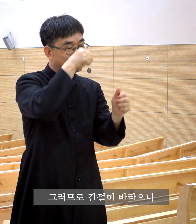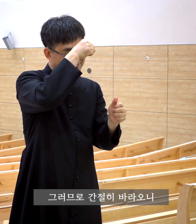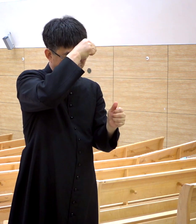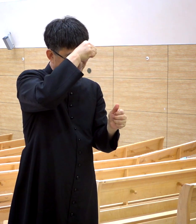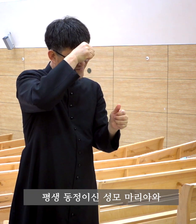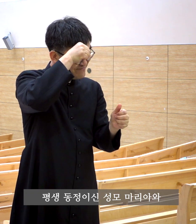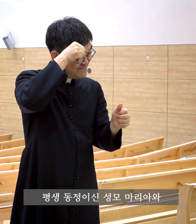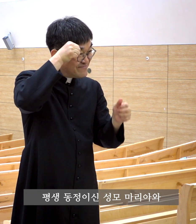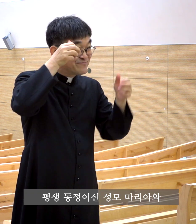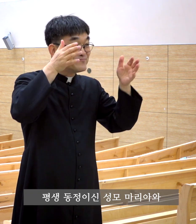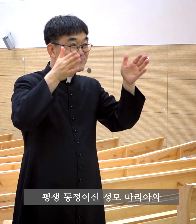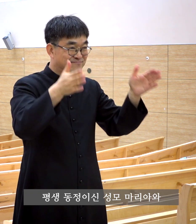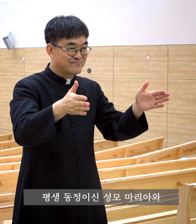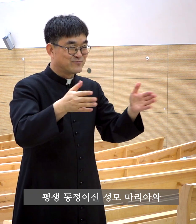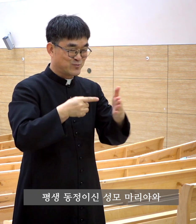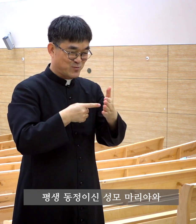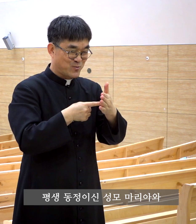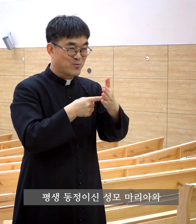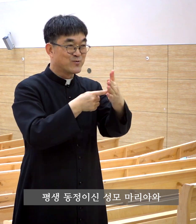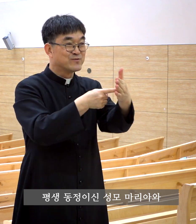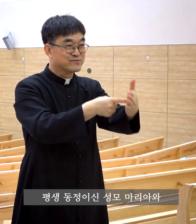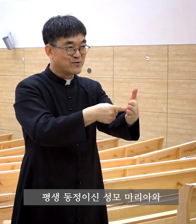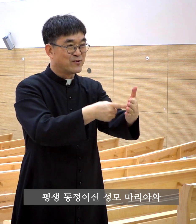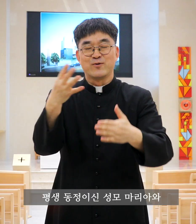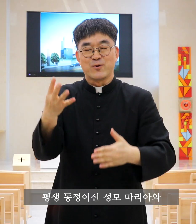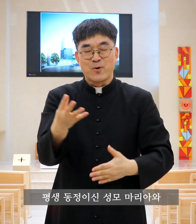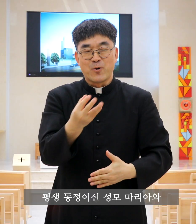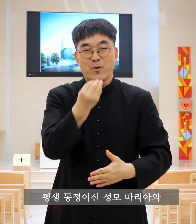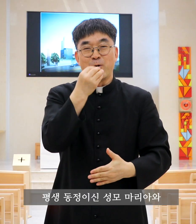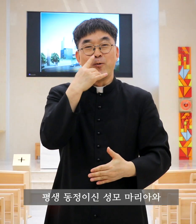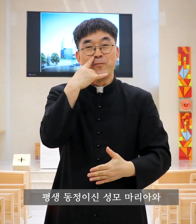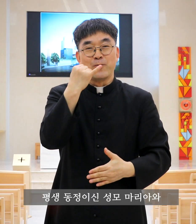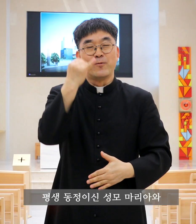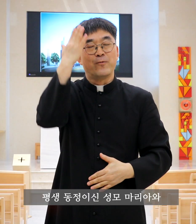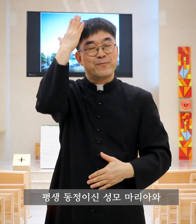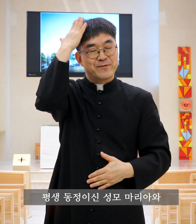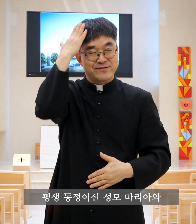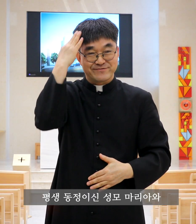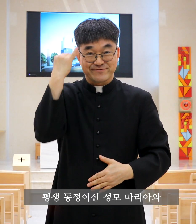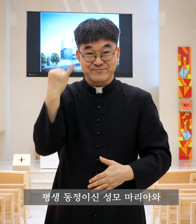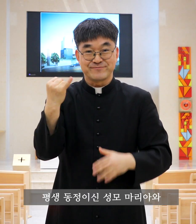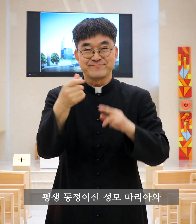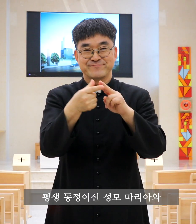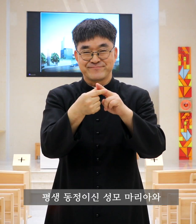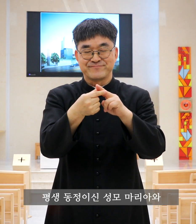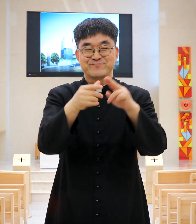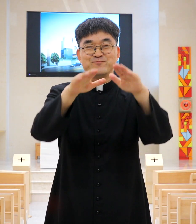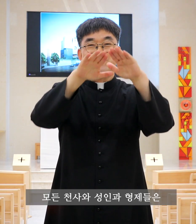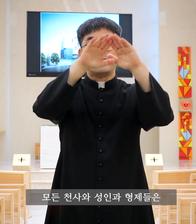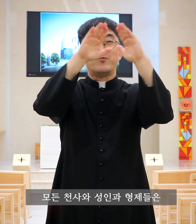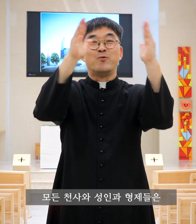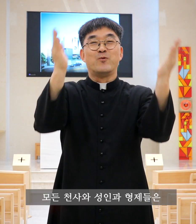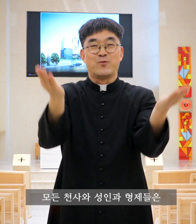평생 동정이신 성모 마리아와 모든